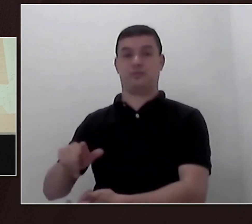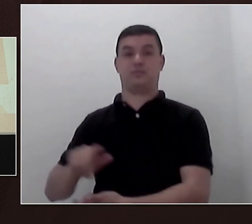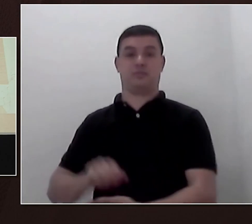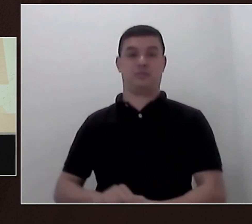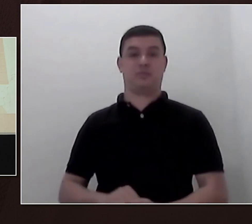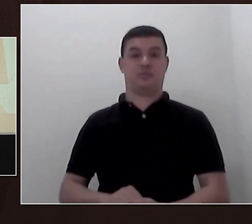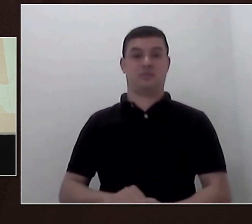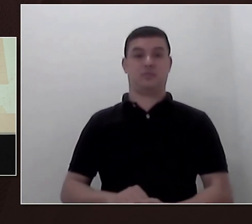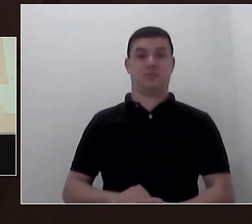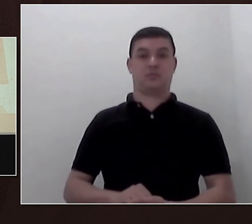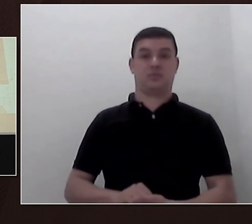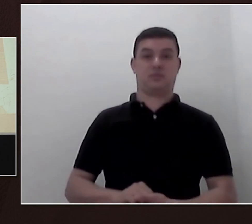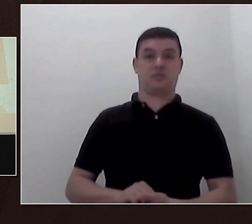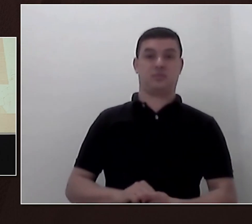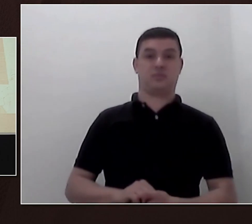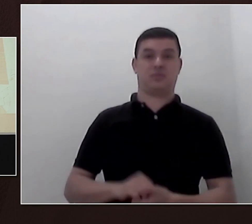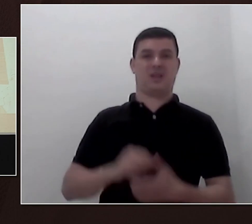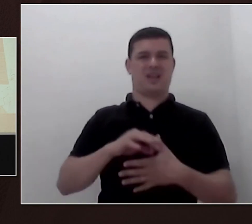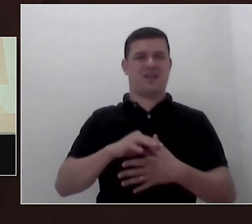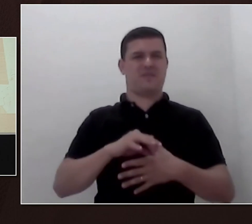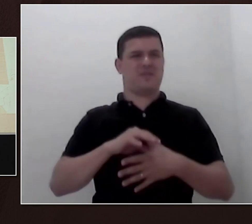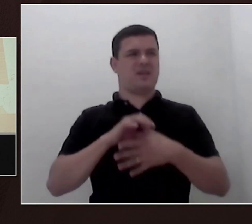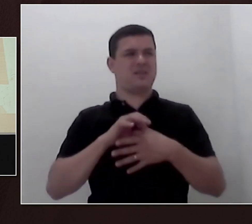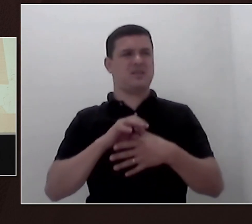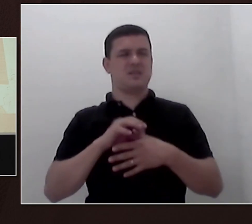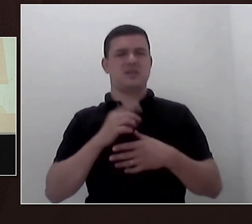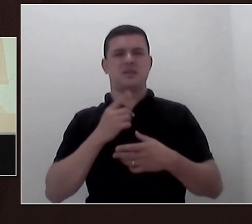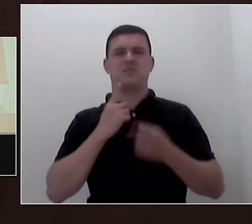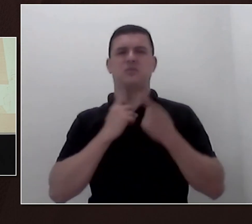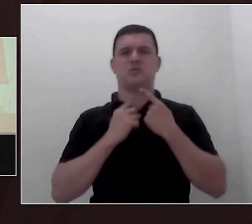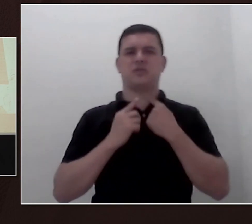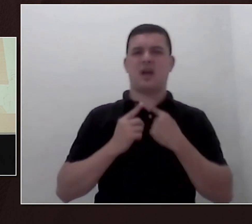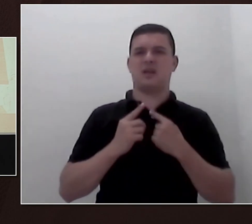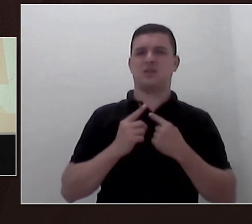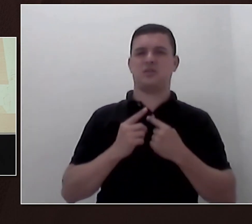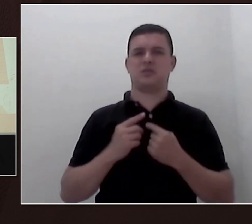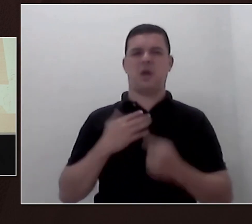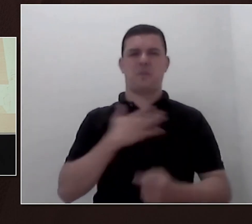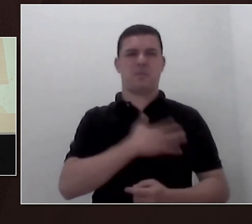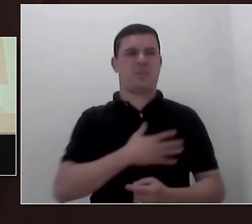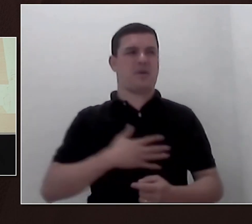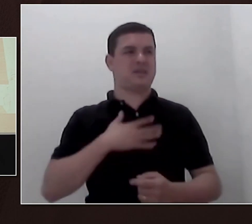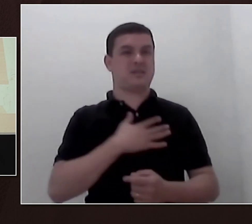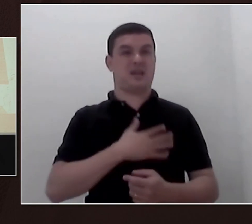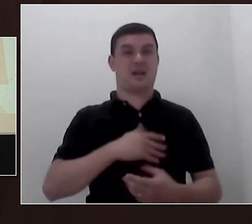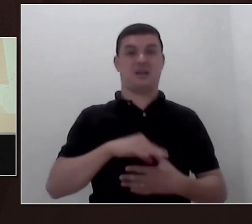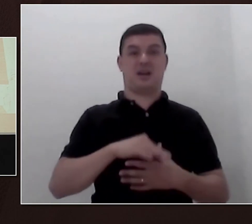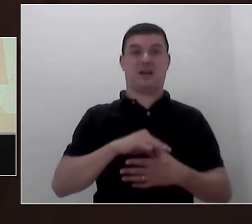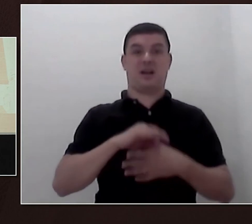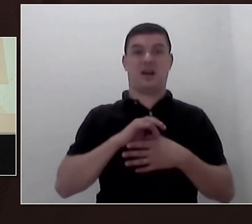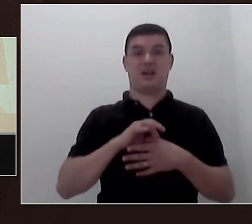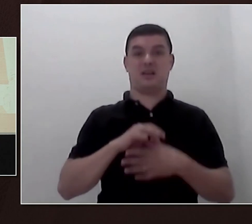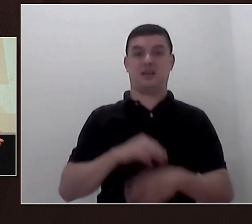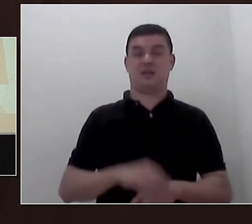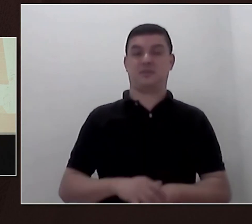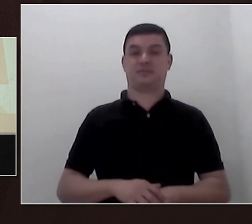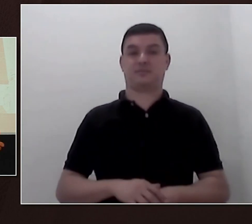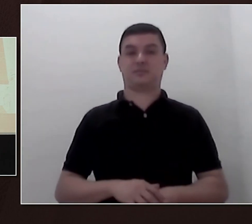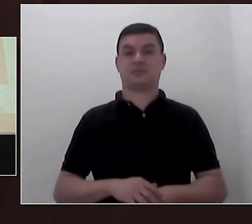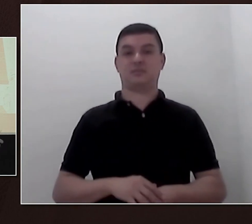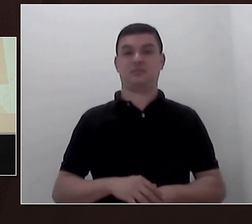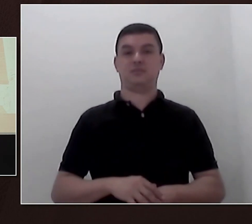suas concupiscências, na busca de prazer e satisfação, até mesmo nas necessidades legítimas da vida, tais como